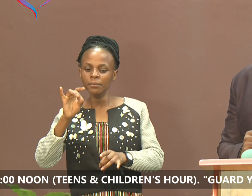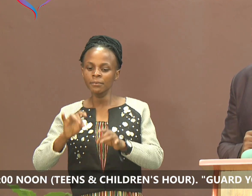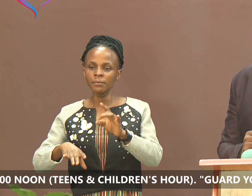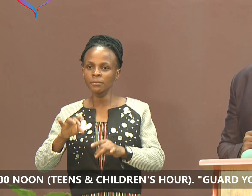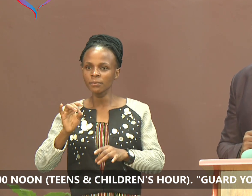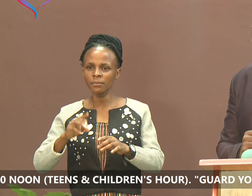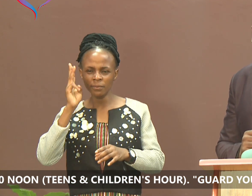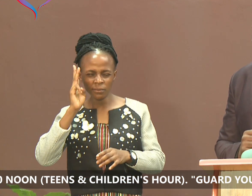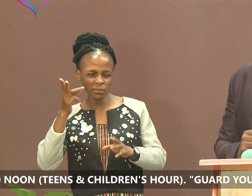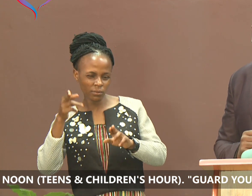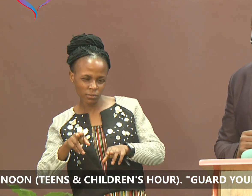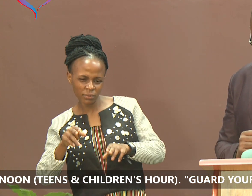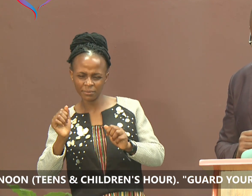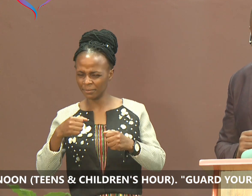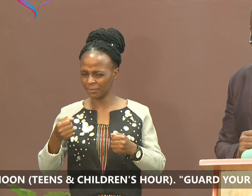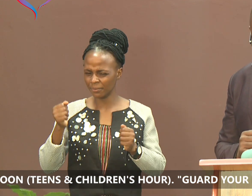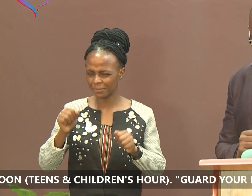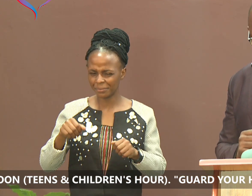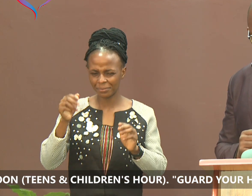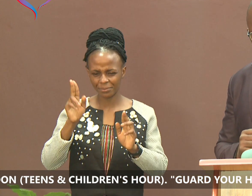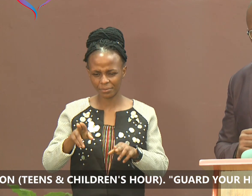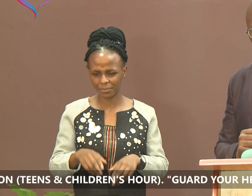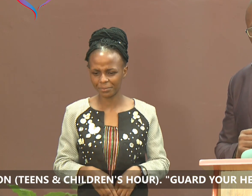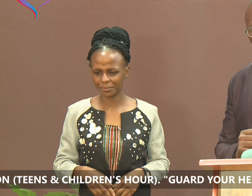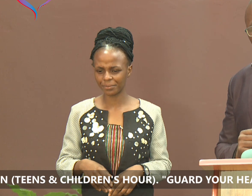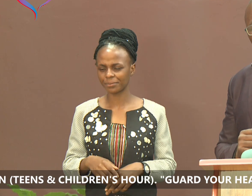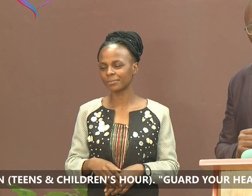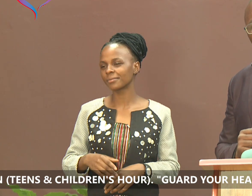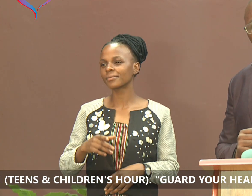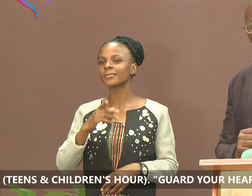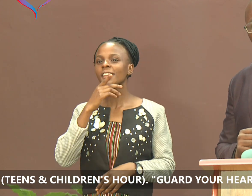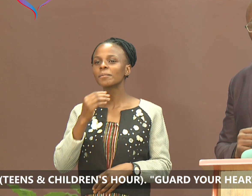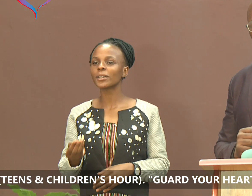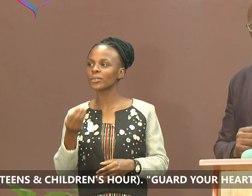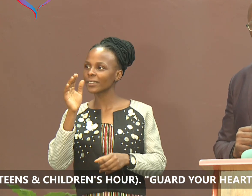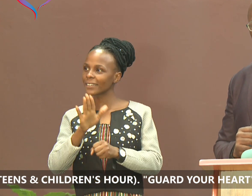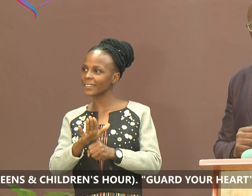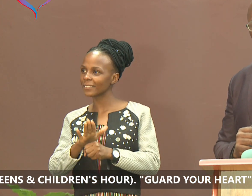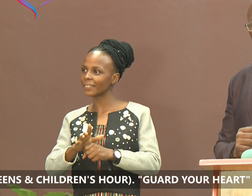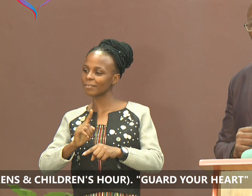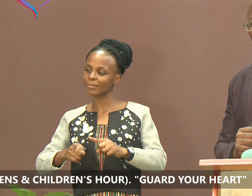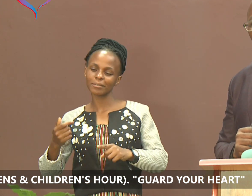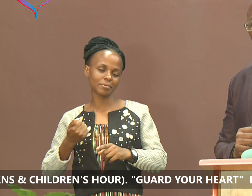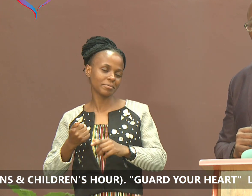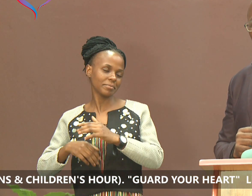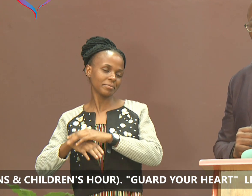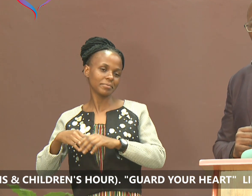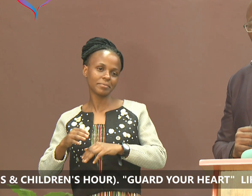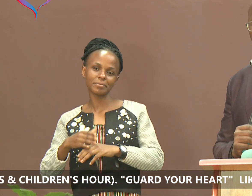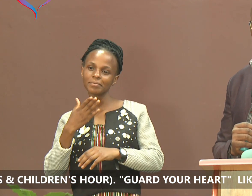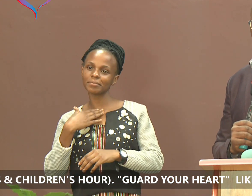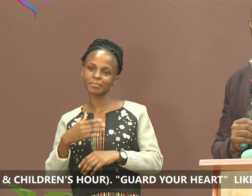gamba china asoboka no bibalabala mu buli stage kati echo. Abasajja tuchikola nnyo abasajja batero chikola ne ata abachala tebatera